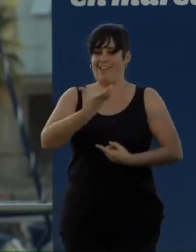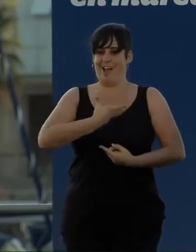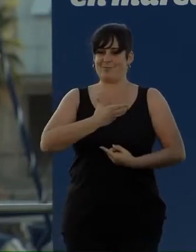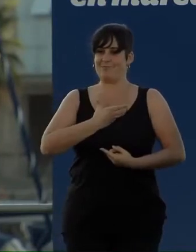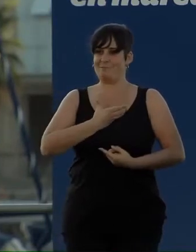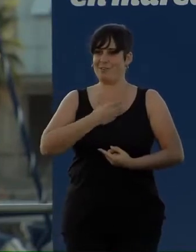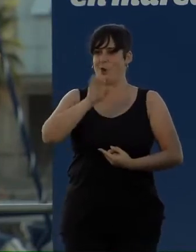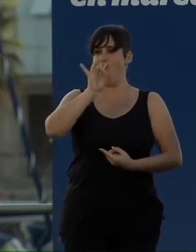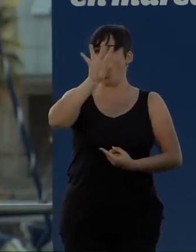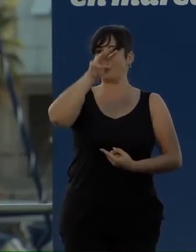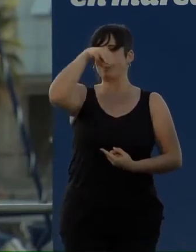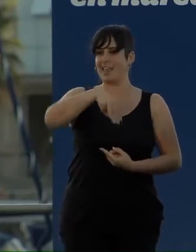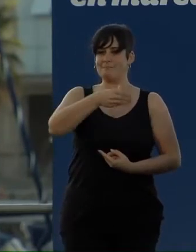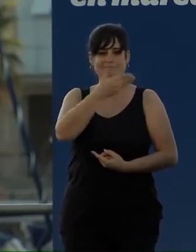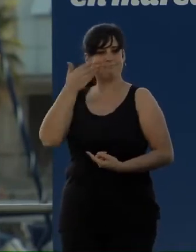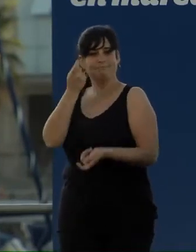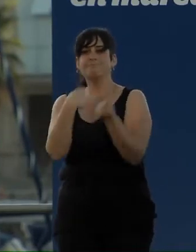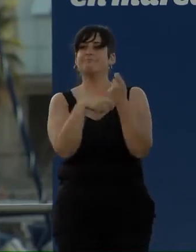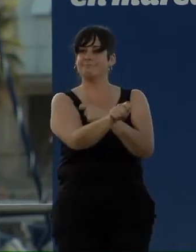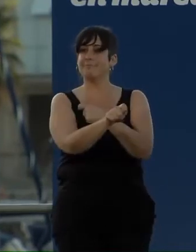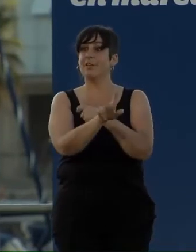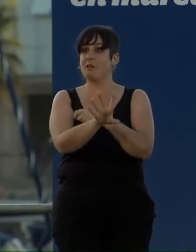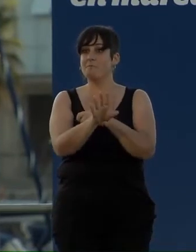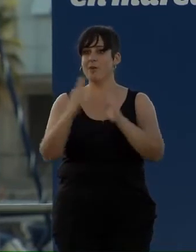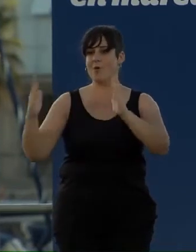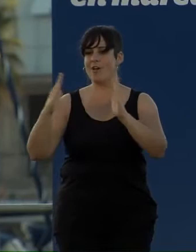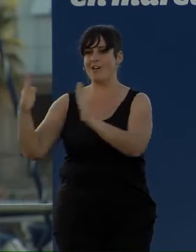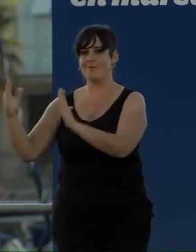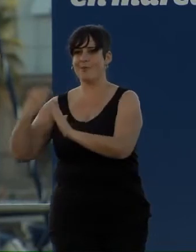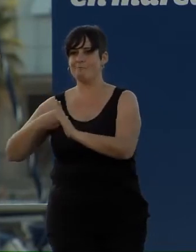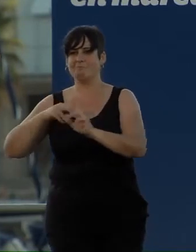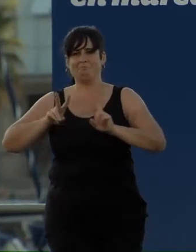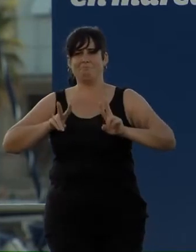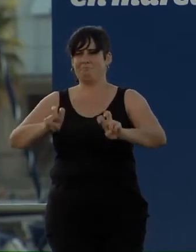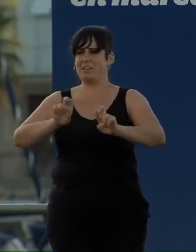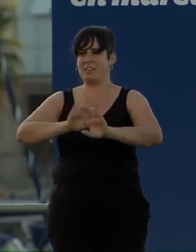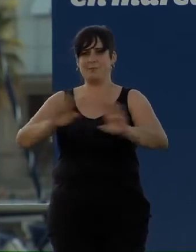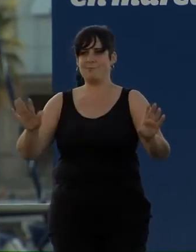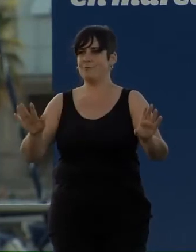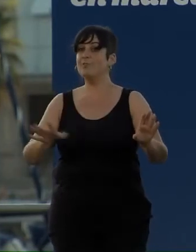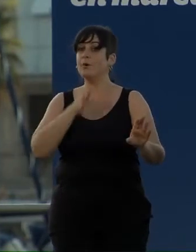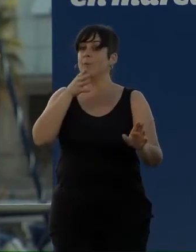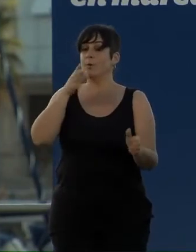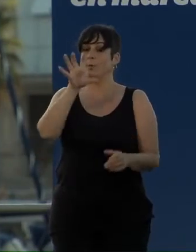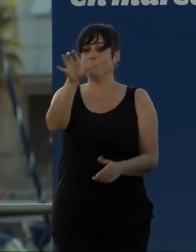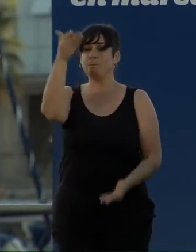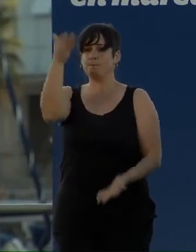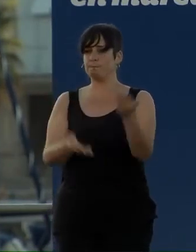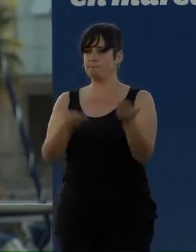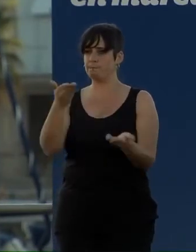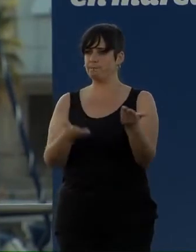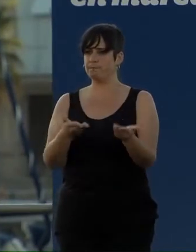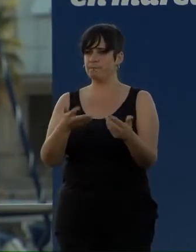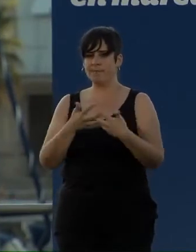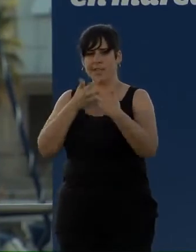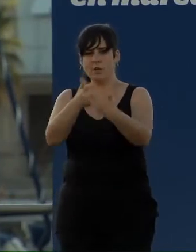15m Pero esto no era má que principio porque un país xusto como o noso loita paraa